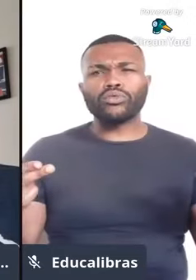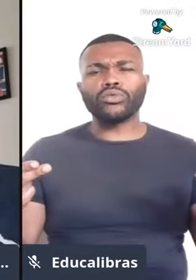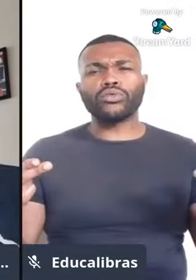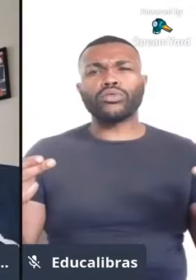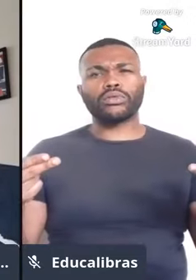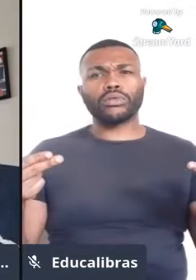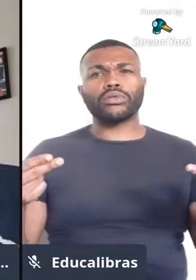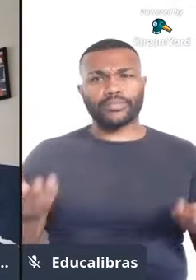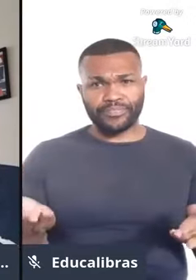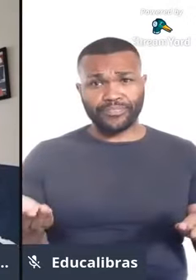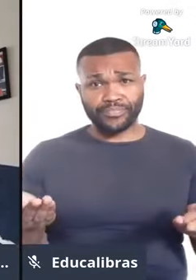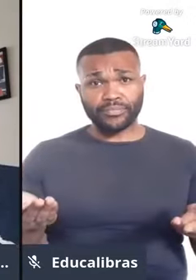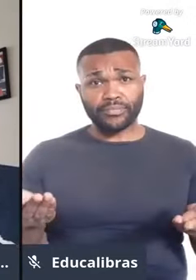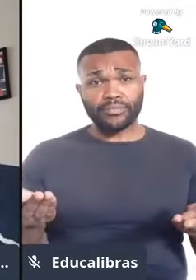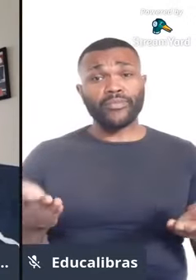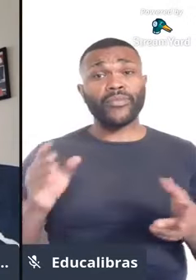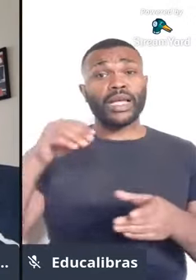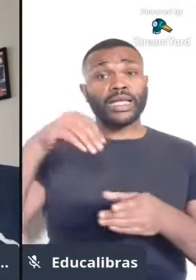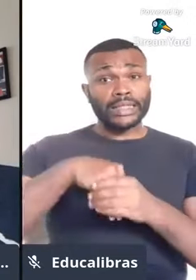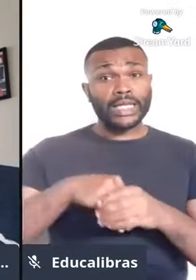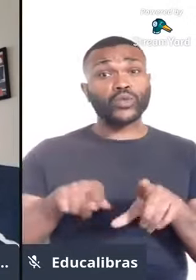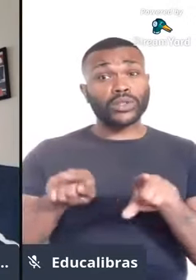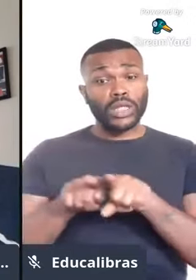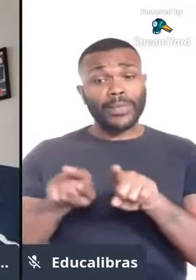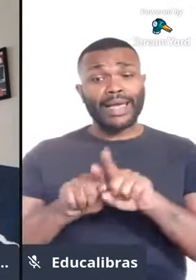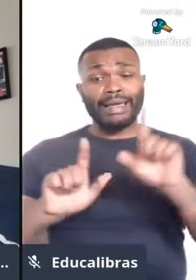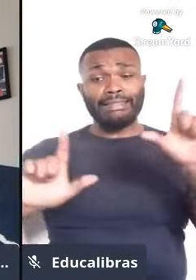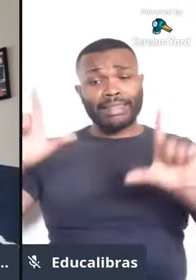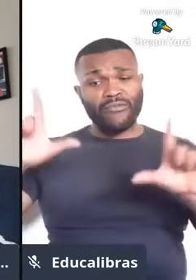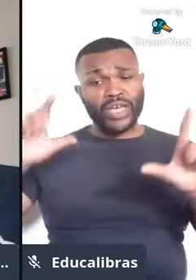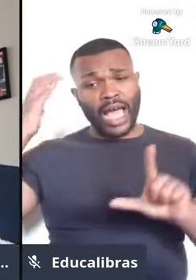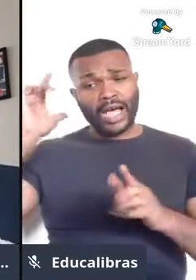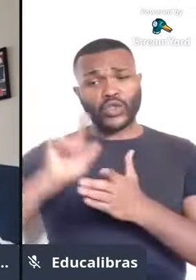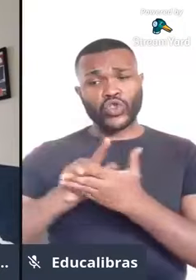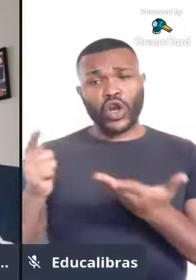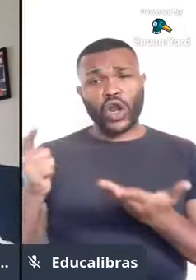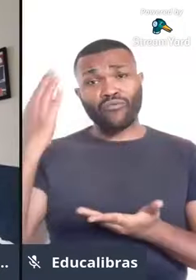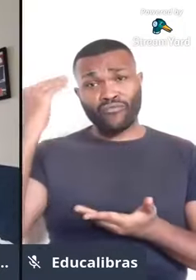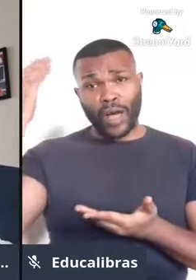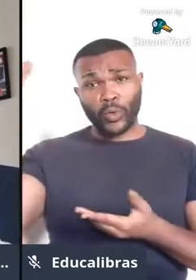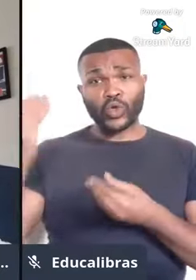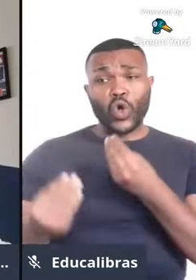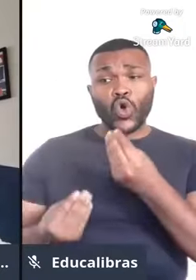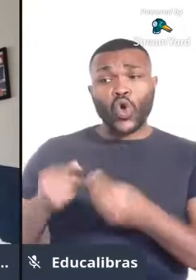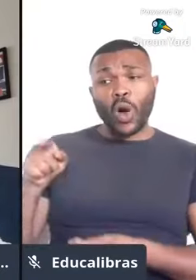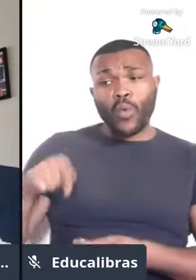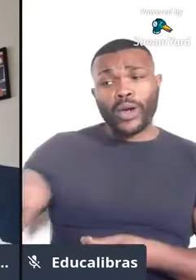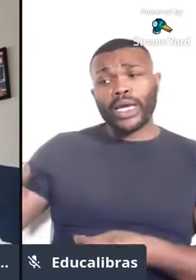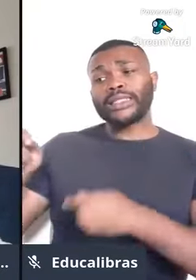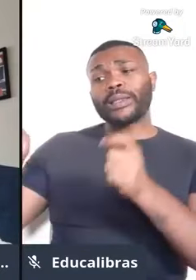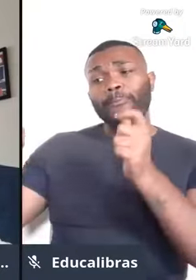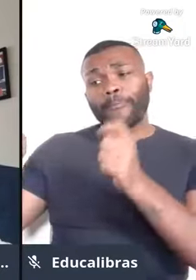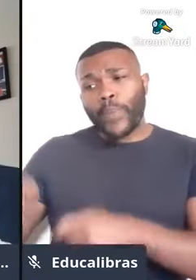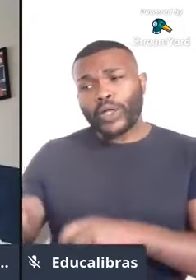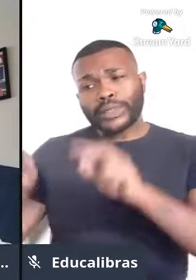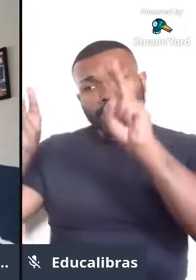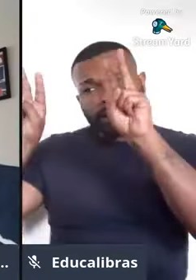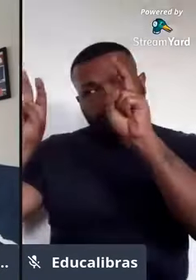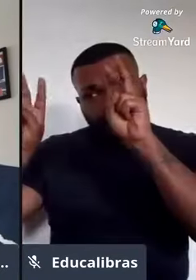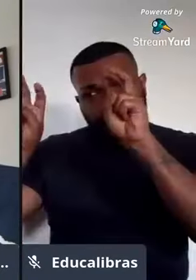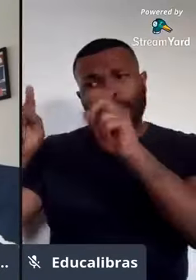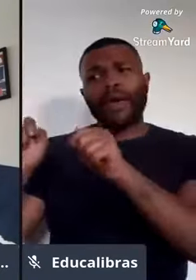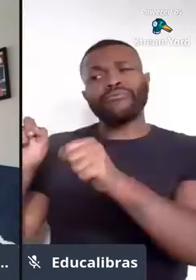e dentro da própria imprensa, de que maneira a imprensa pode abordar isso para atrair